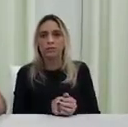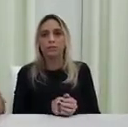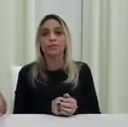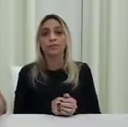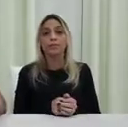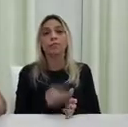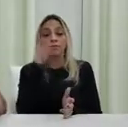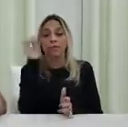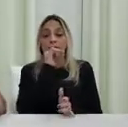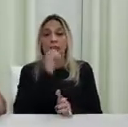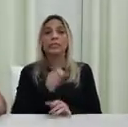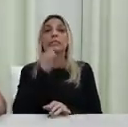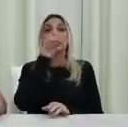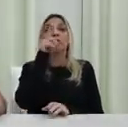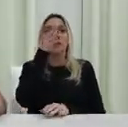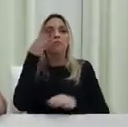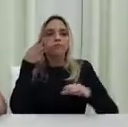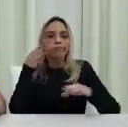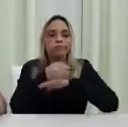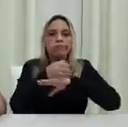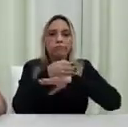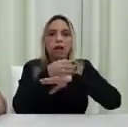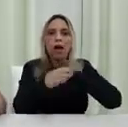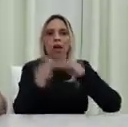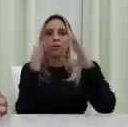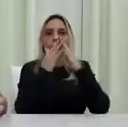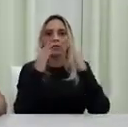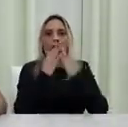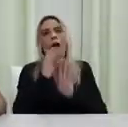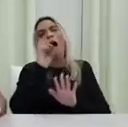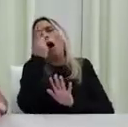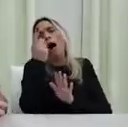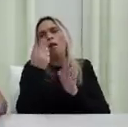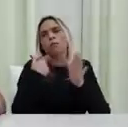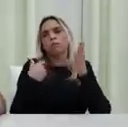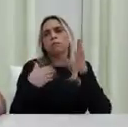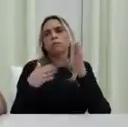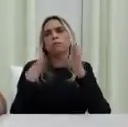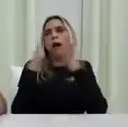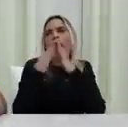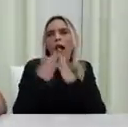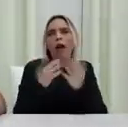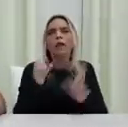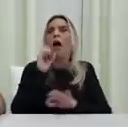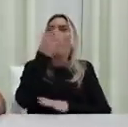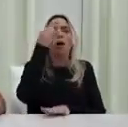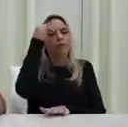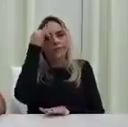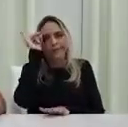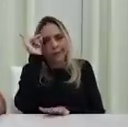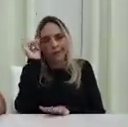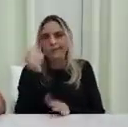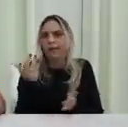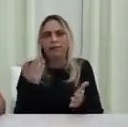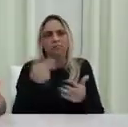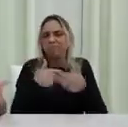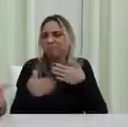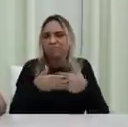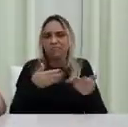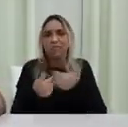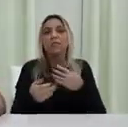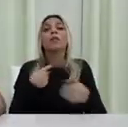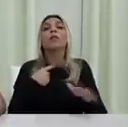na Itália o que acontece? Invasão de domicílio, né? Ou de propriedade outra privada, uma fazenda, uma chácara,